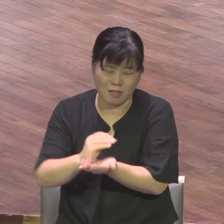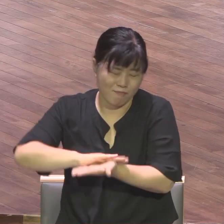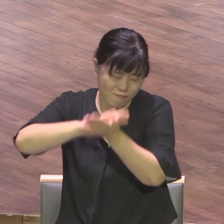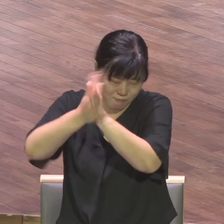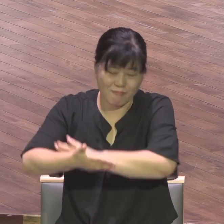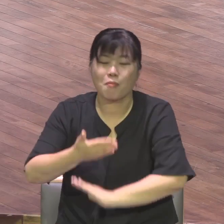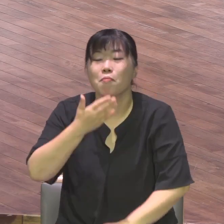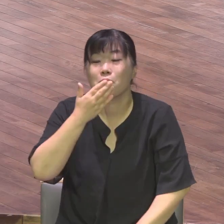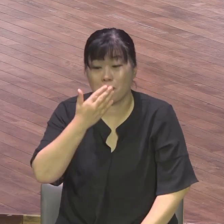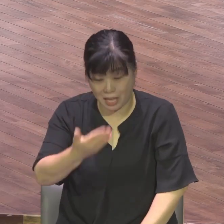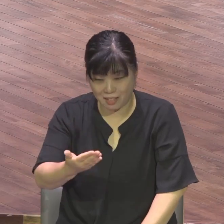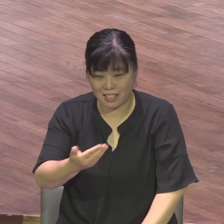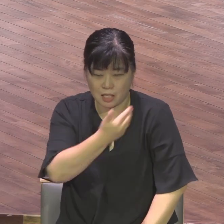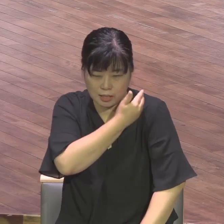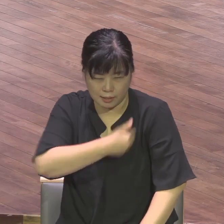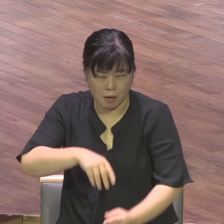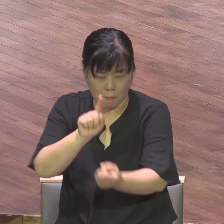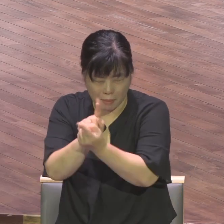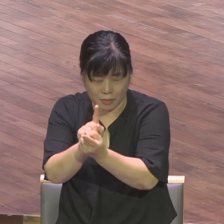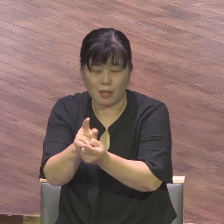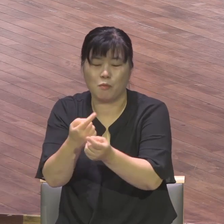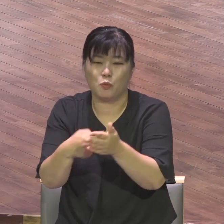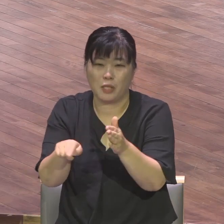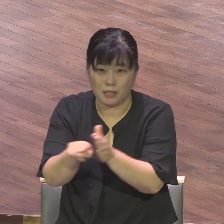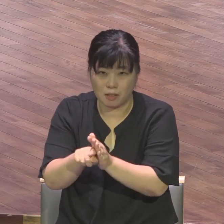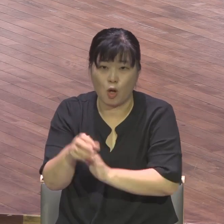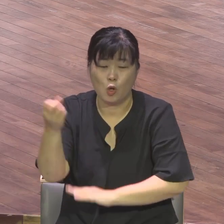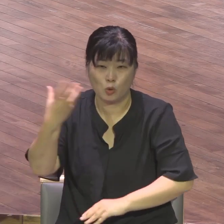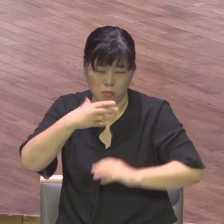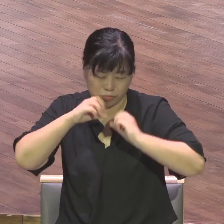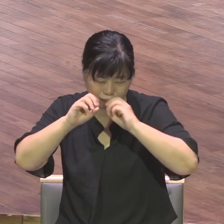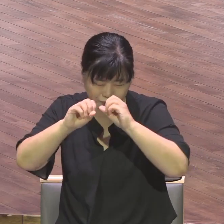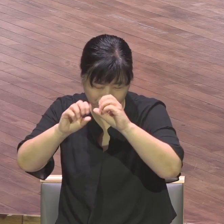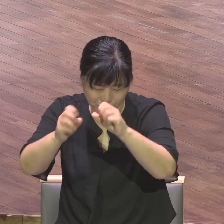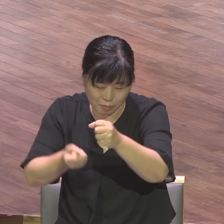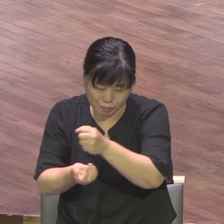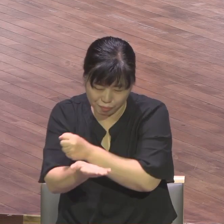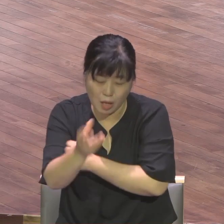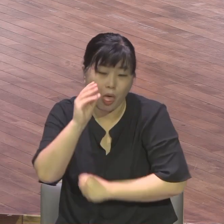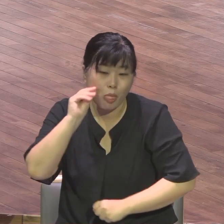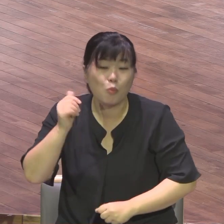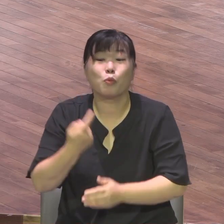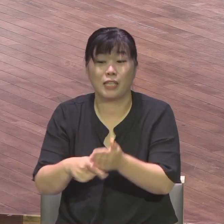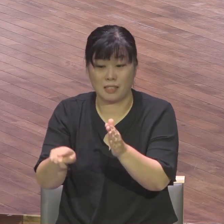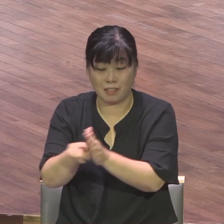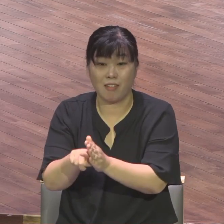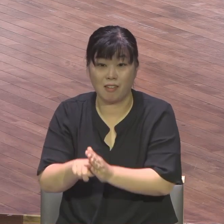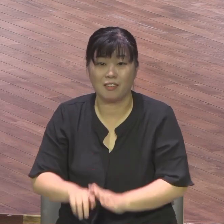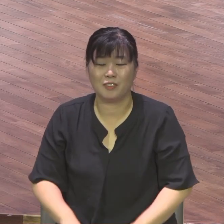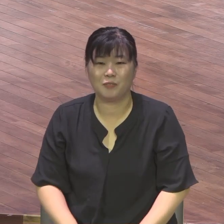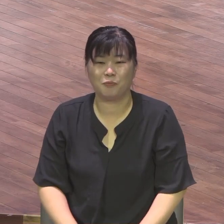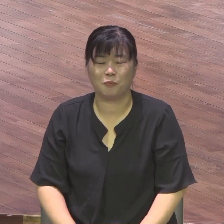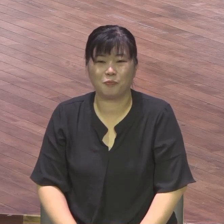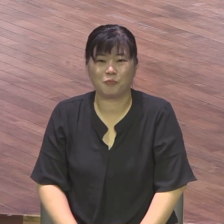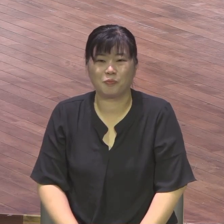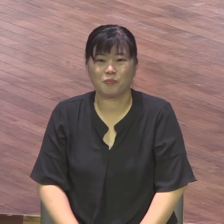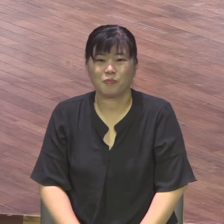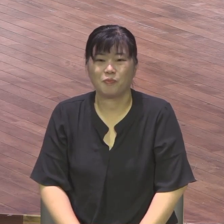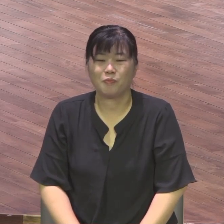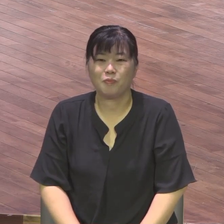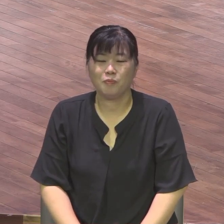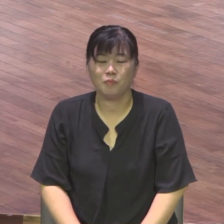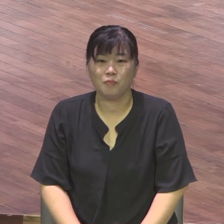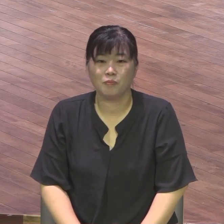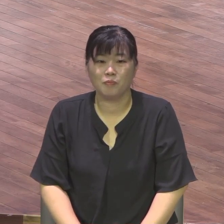예비된 제자들을 만날 수 있도록 벌써 연락 왔어요. 방송하는 분이 우리 여운교회 이